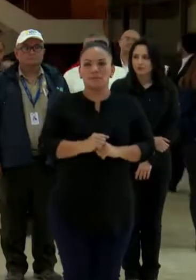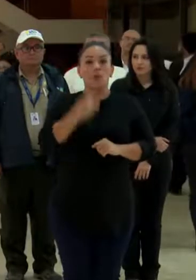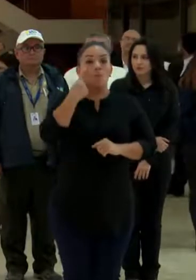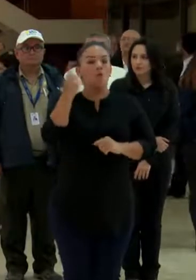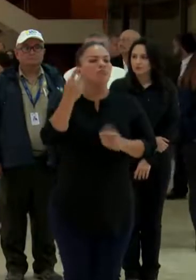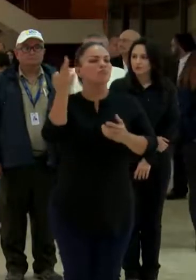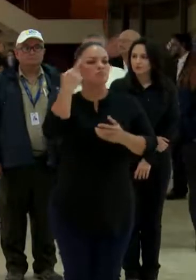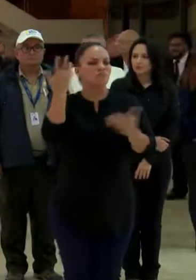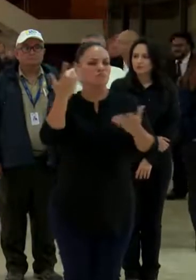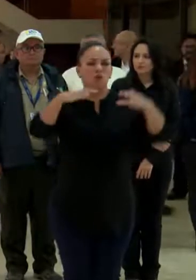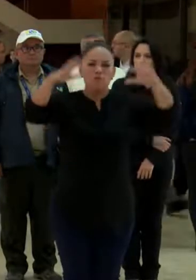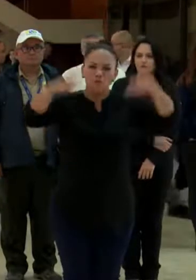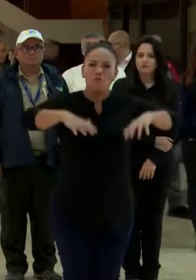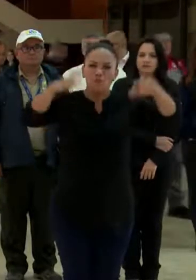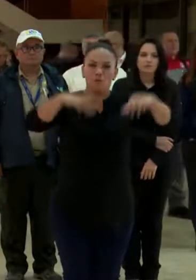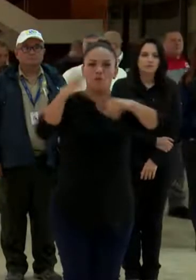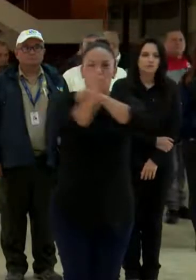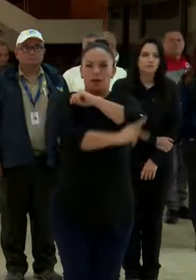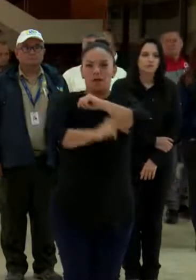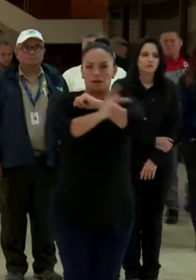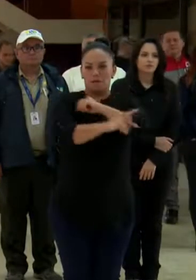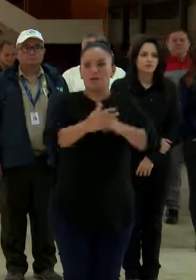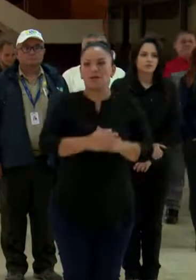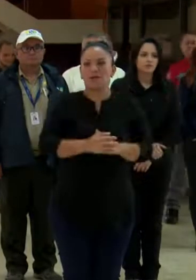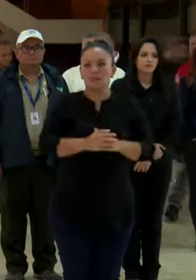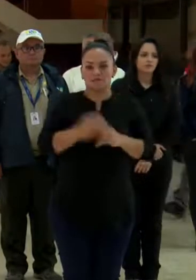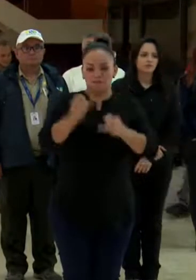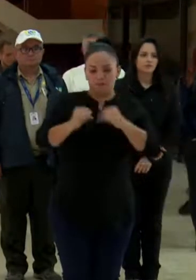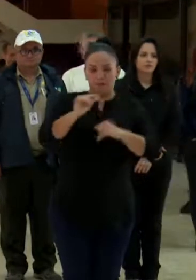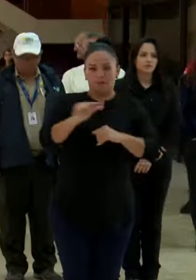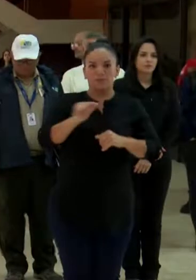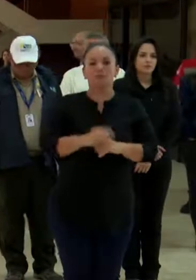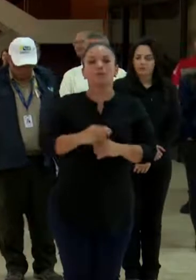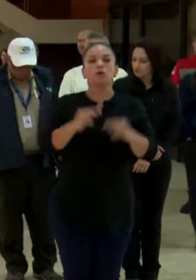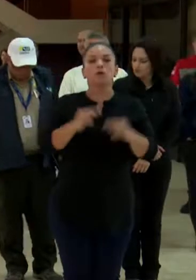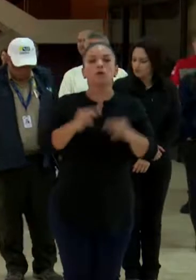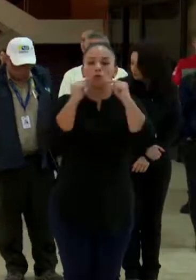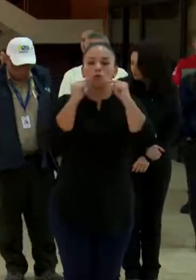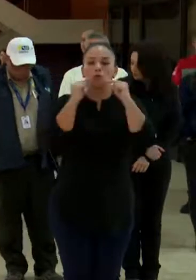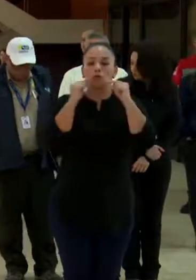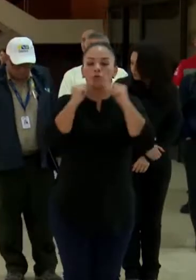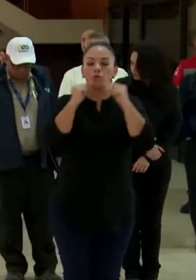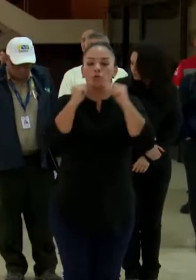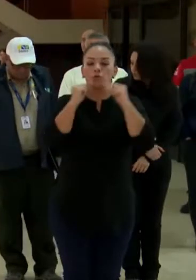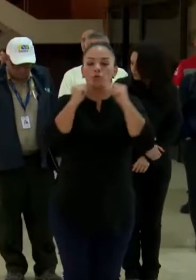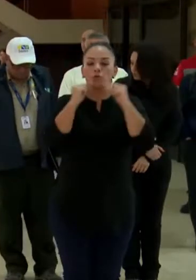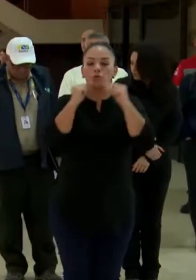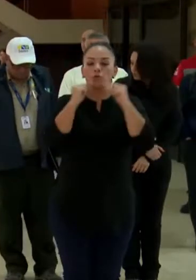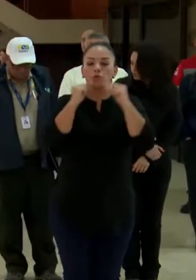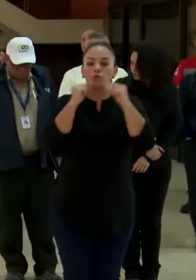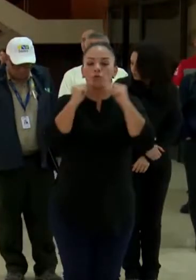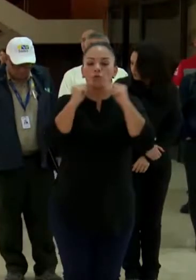fuertes lluvias en el país este fin de semana. Don Rodrigo nos comenta.